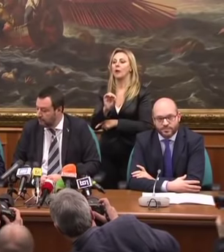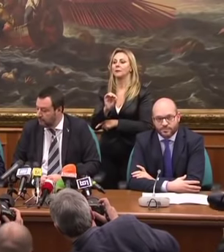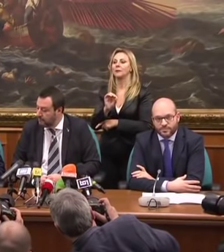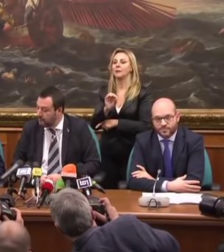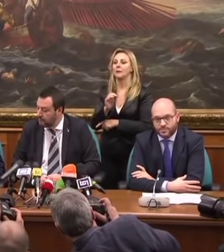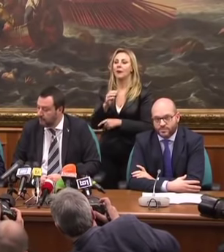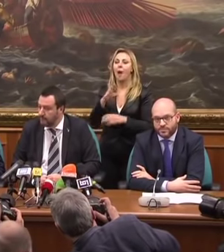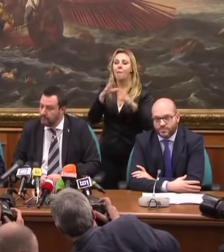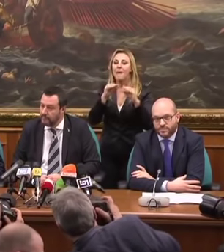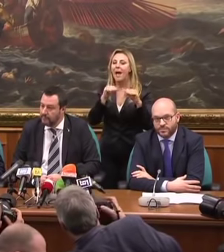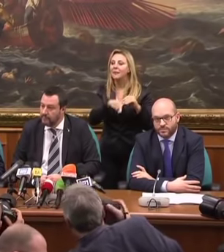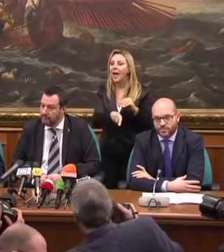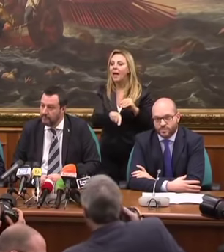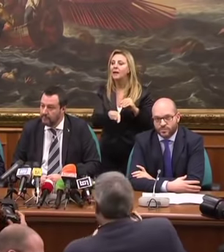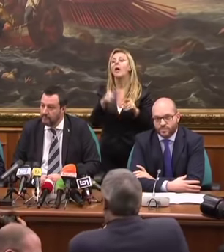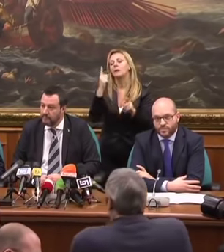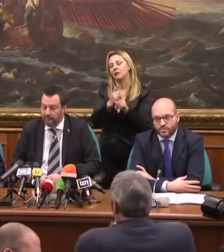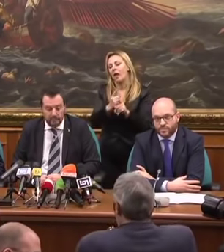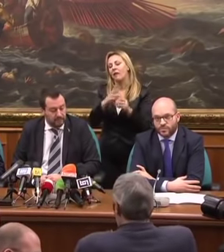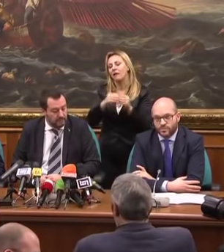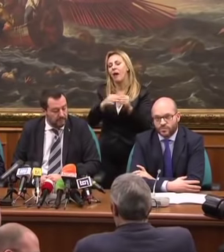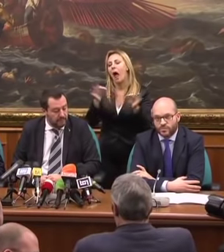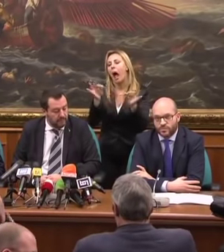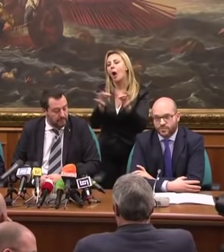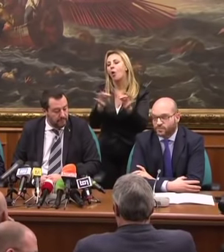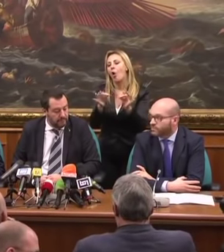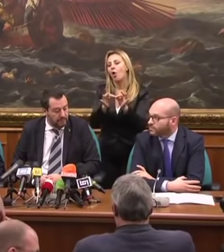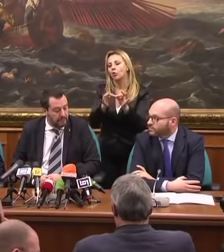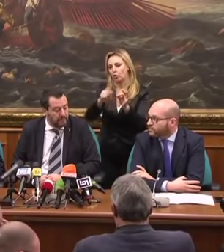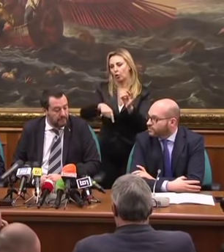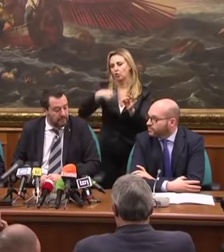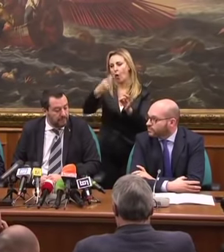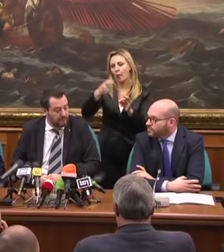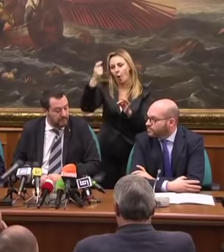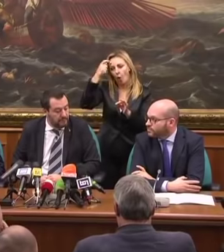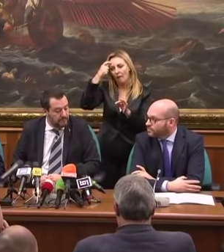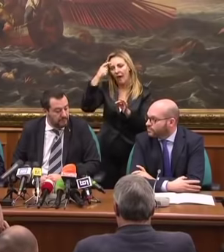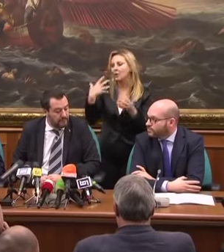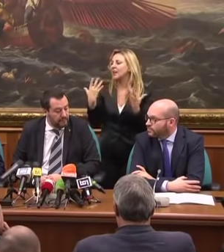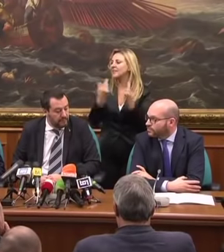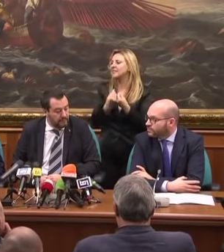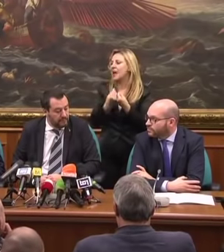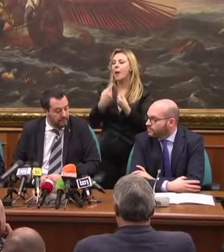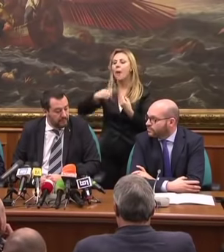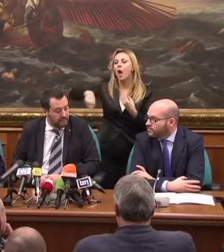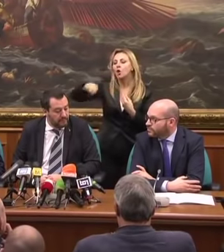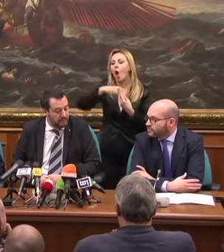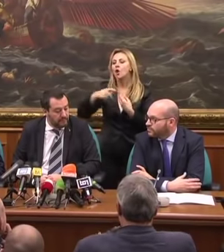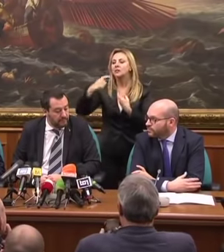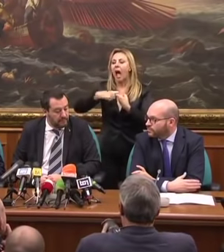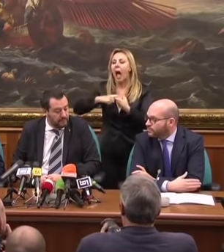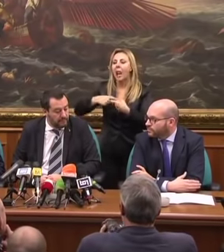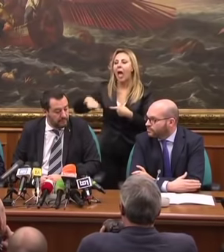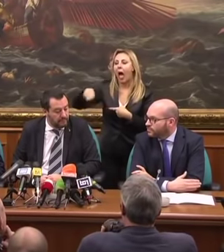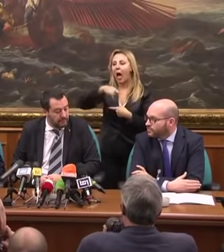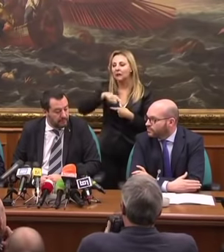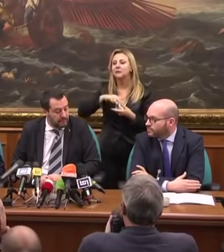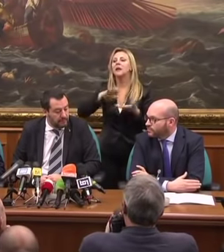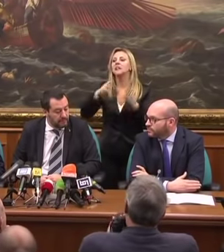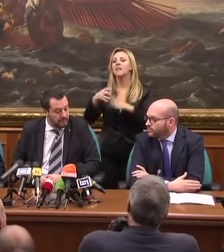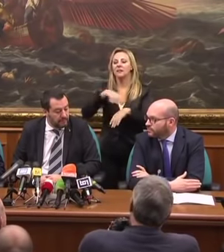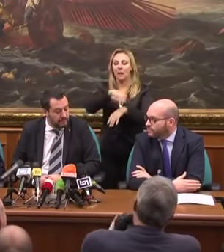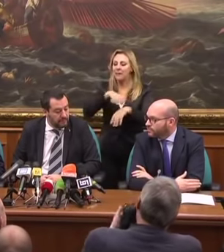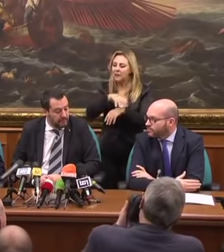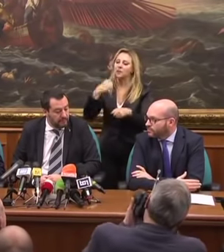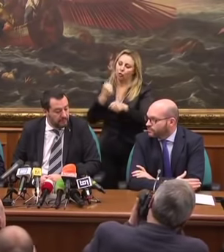del colloquio verranno anche definite con un accordo di governo con la Terre Alte, poi ovviamente il ministro che lo stia già lavorando con